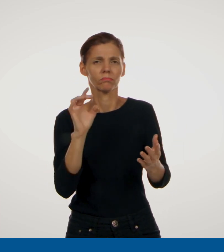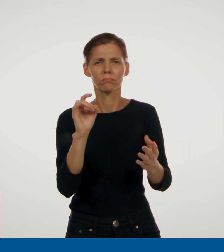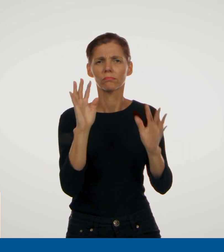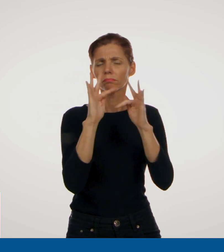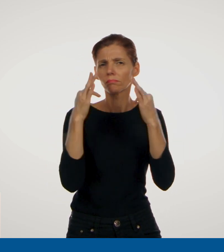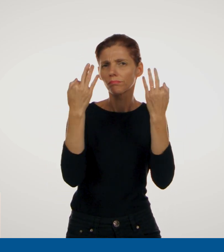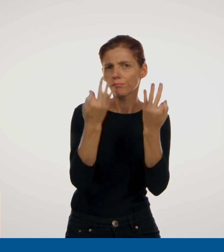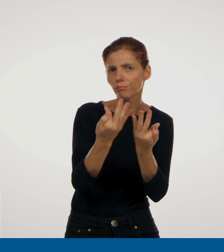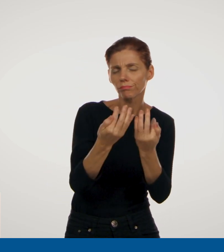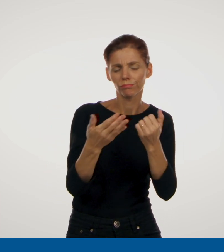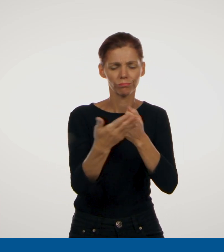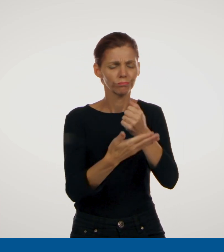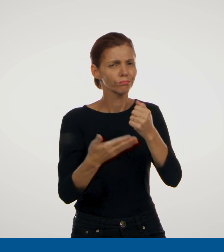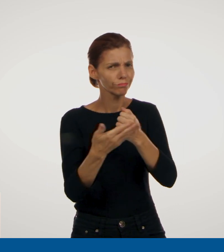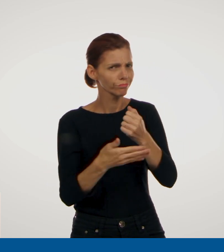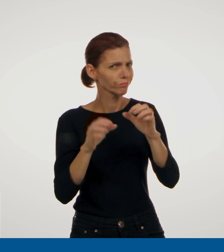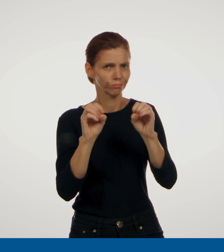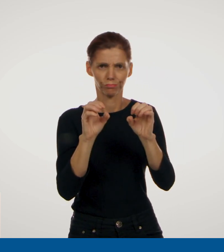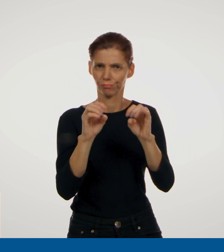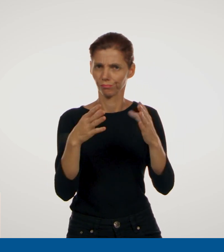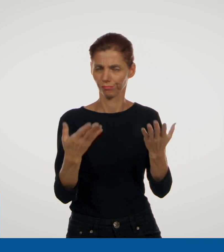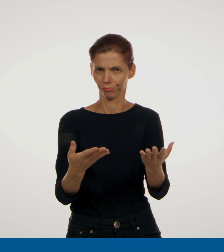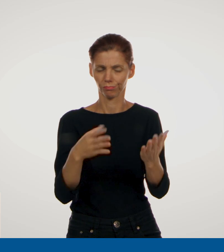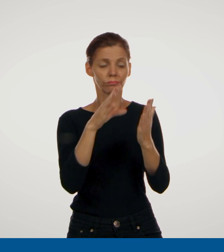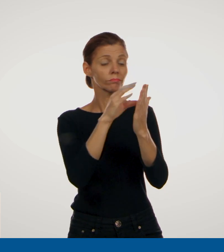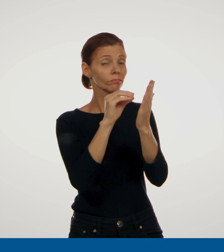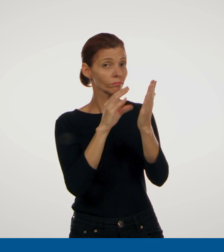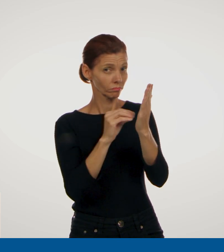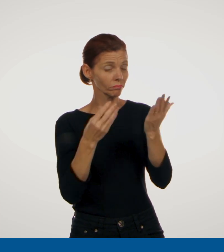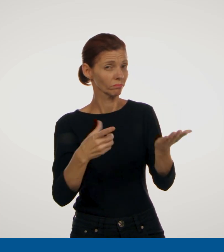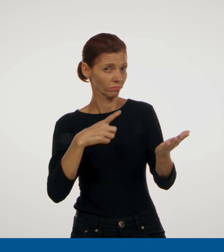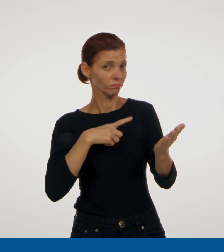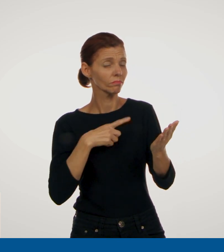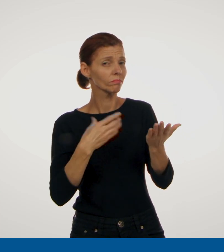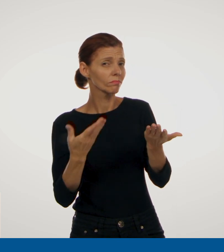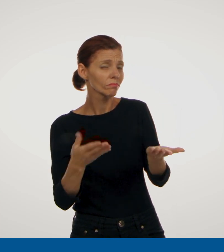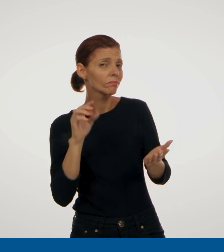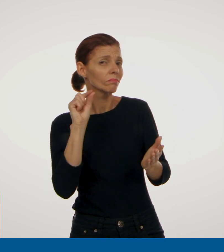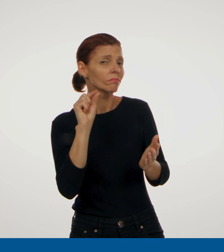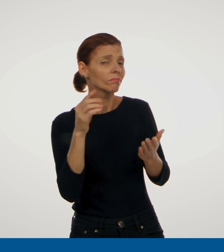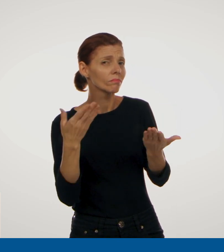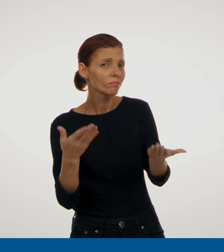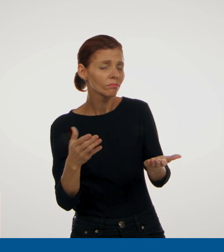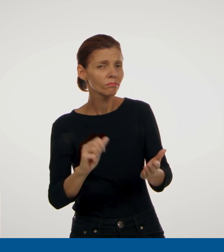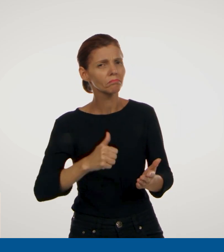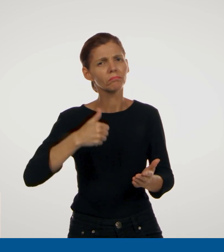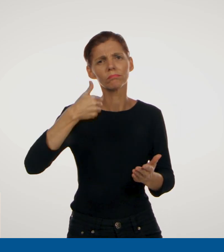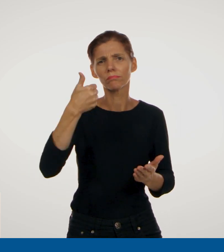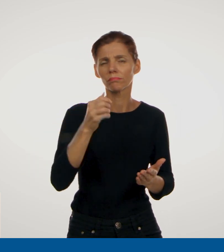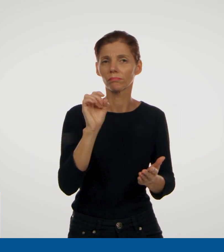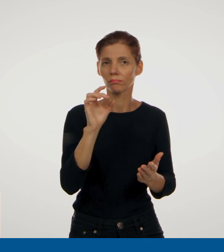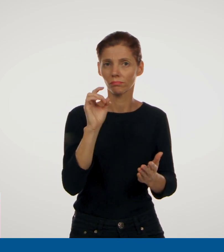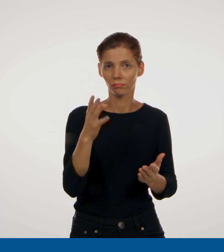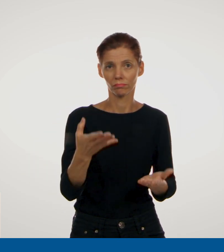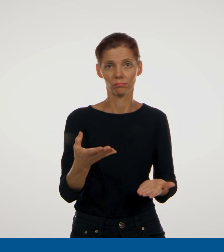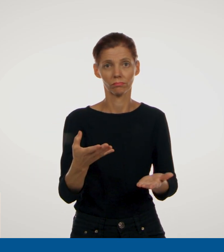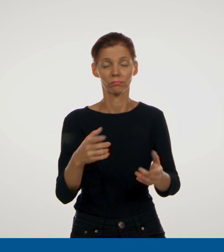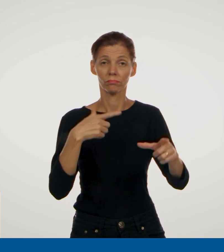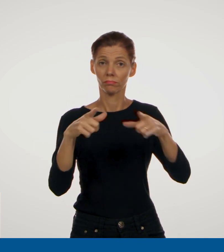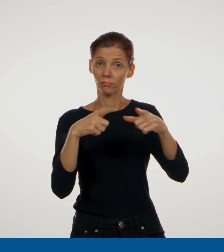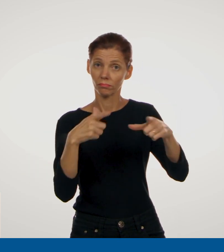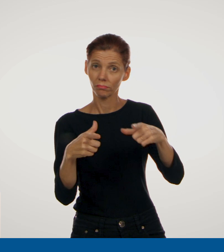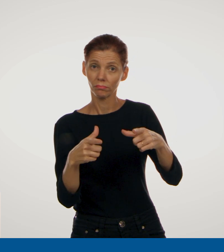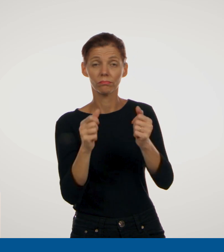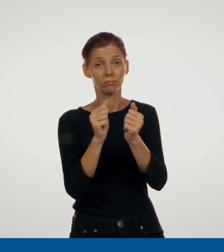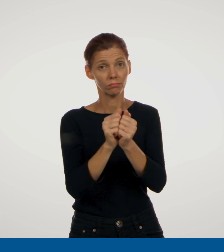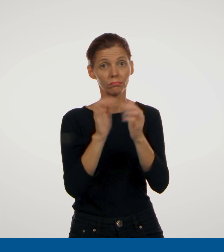planejamento familiar. Em relação aos conteúdos a serem obtidos na aprendizagem, compreendiam atitudes positivas em relação à cooperação na